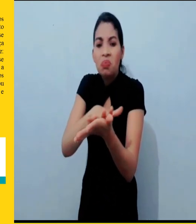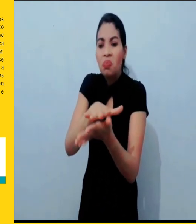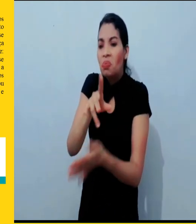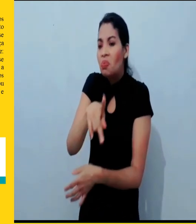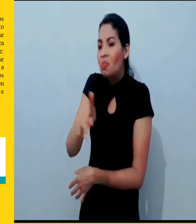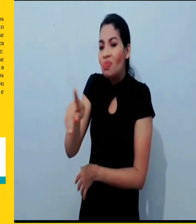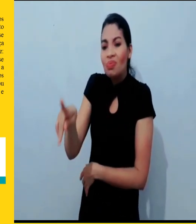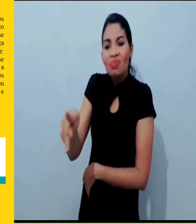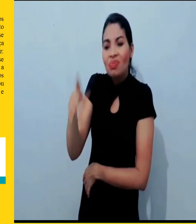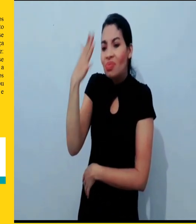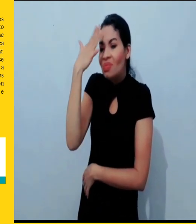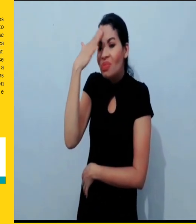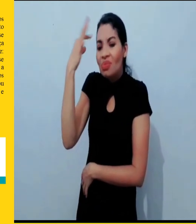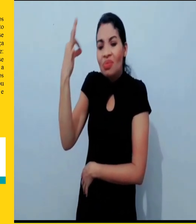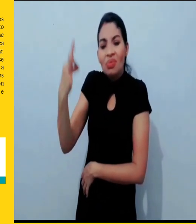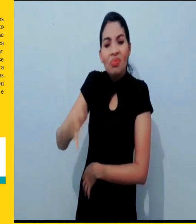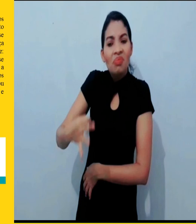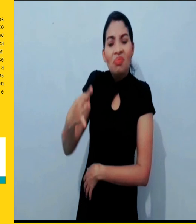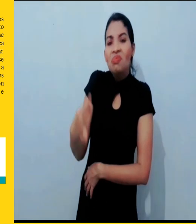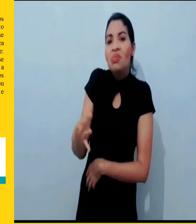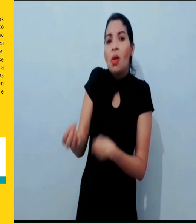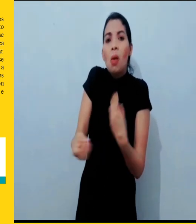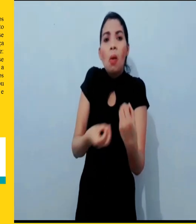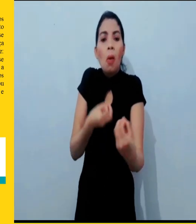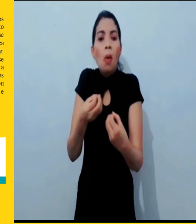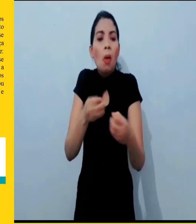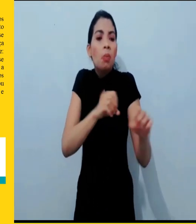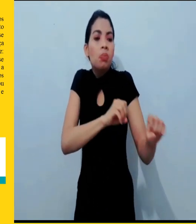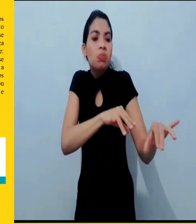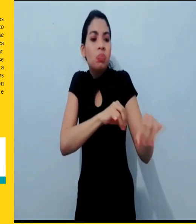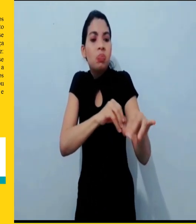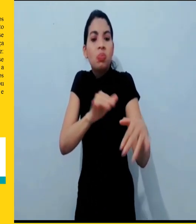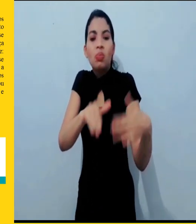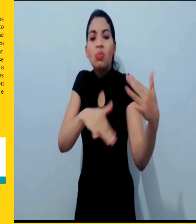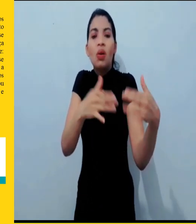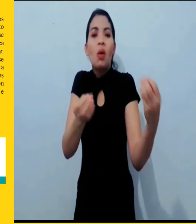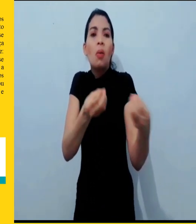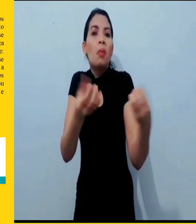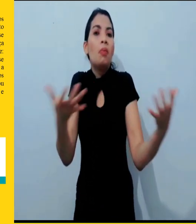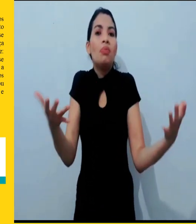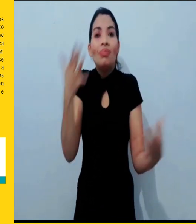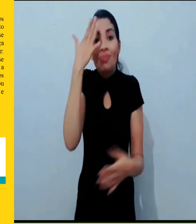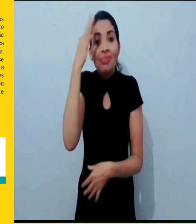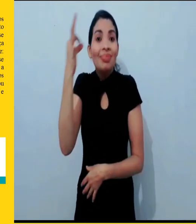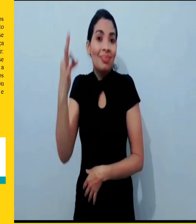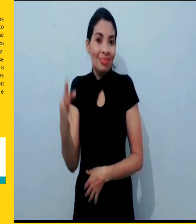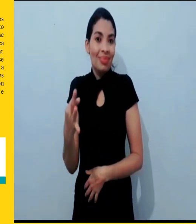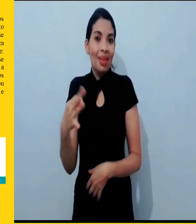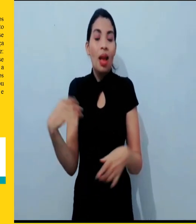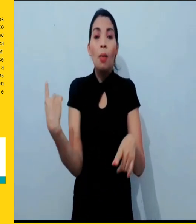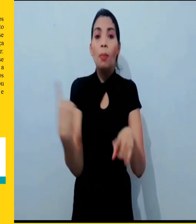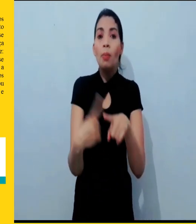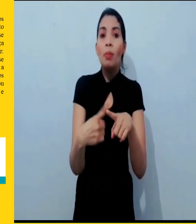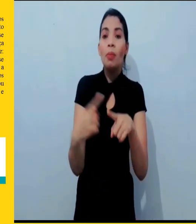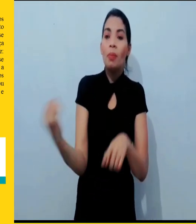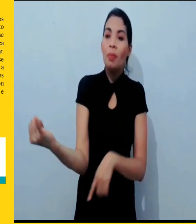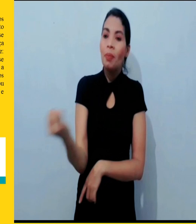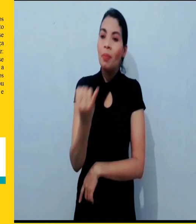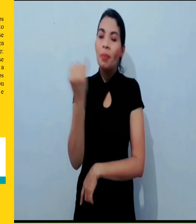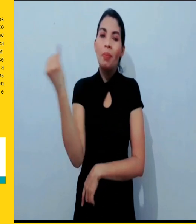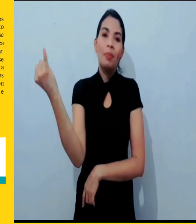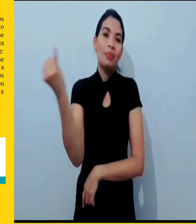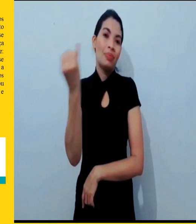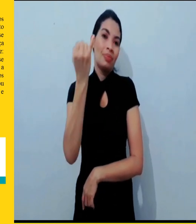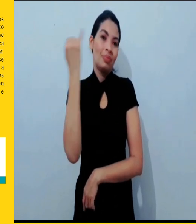desafio enfrentado pelos profissionais da educação básica, onde é de fundamental